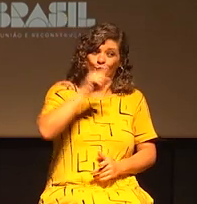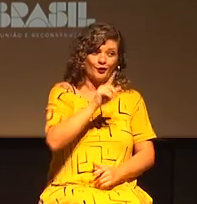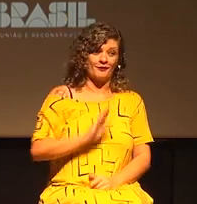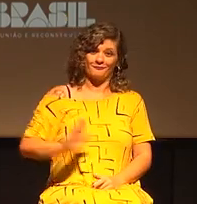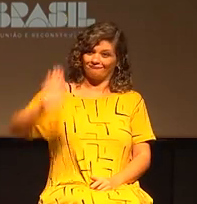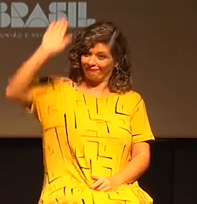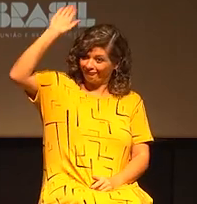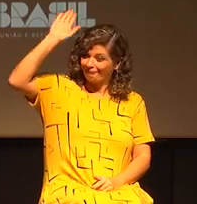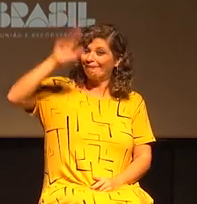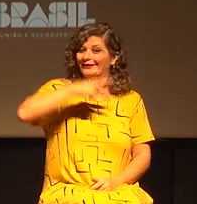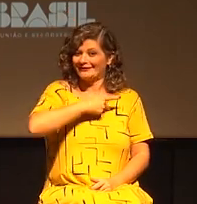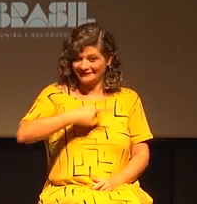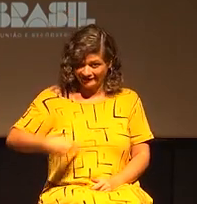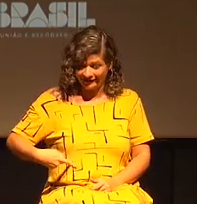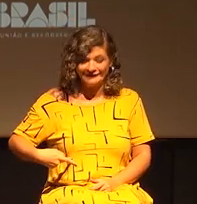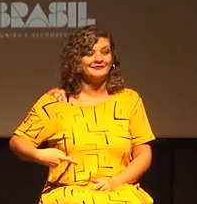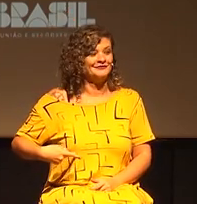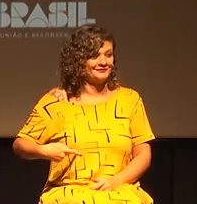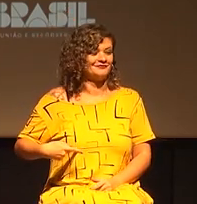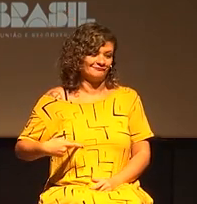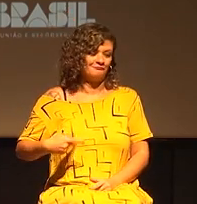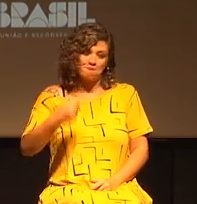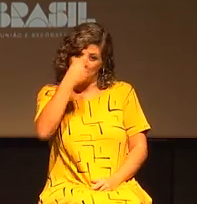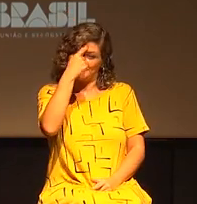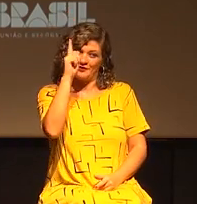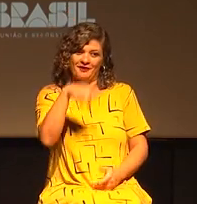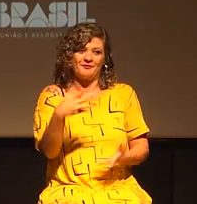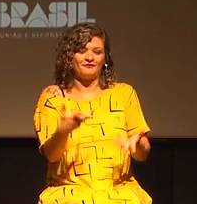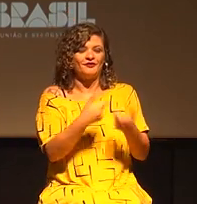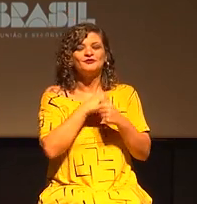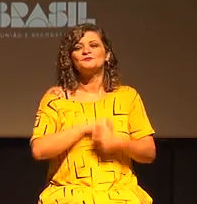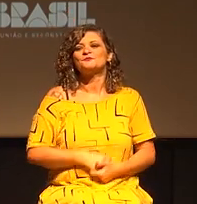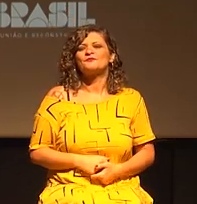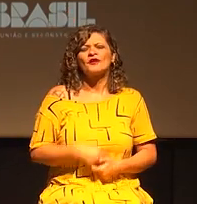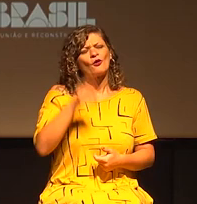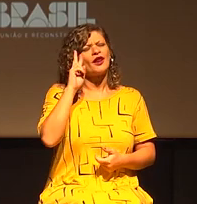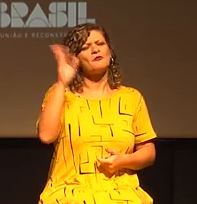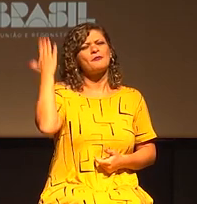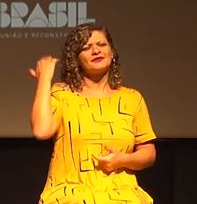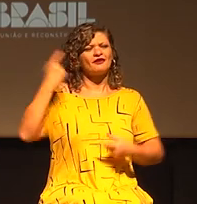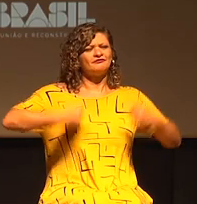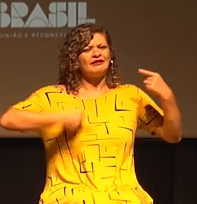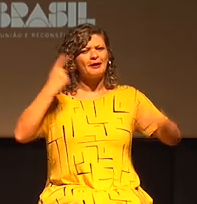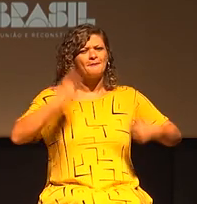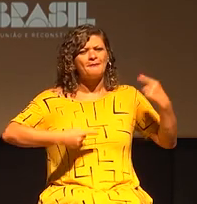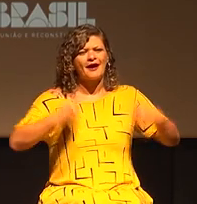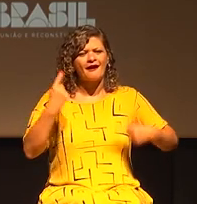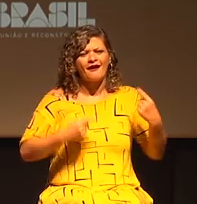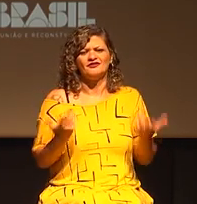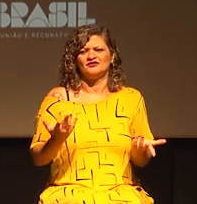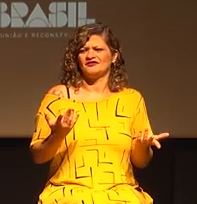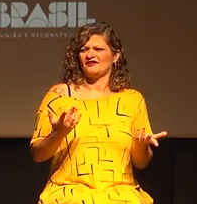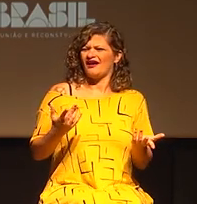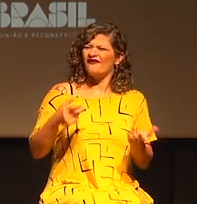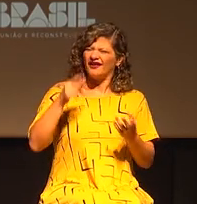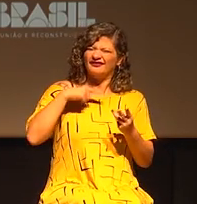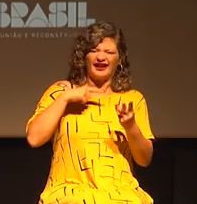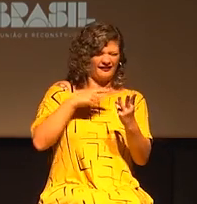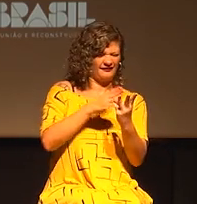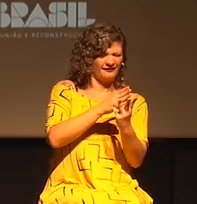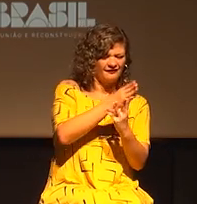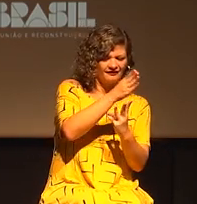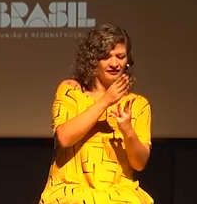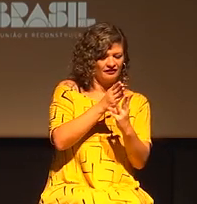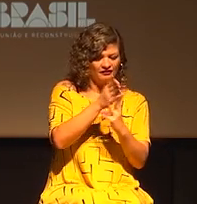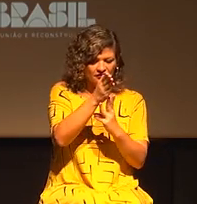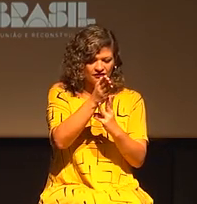só é uma coisa é uma coisa incrível eu lembro eh do debate ele era a S ficar tentando fazer ess negócio da terceira via né como se